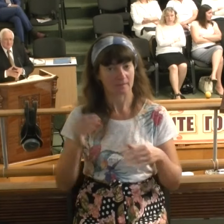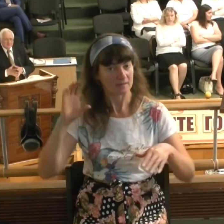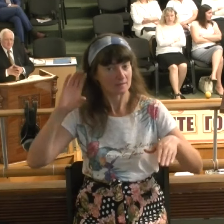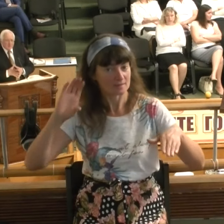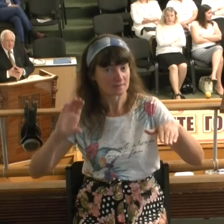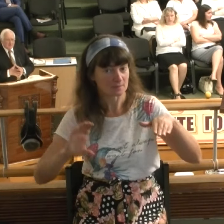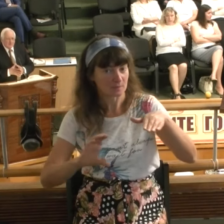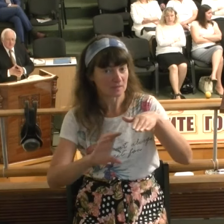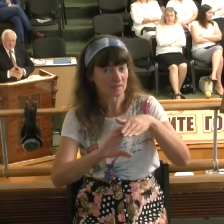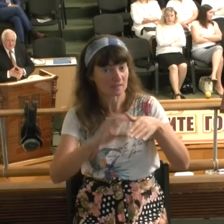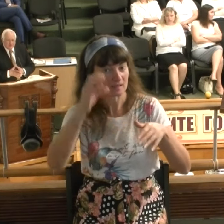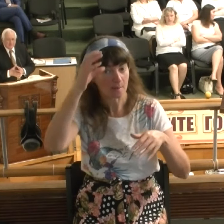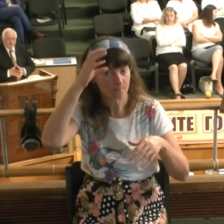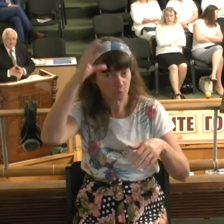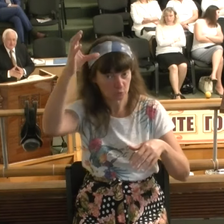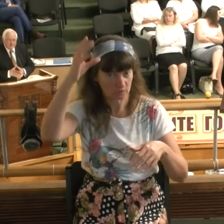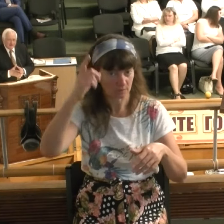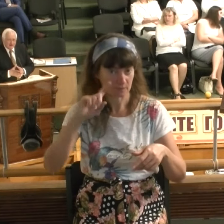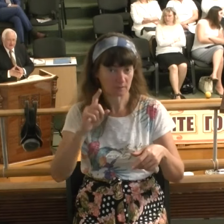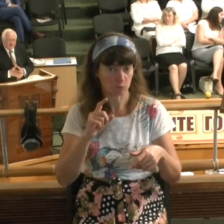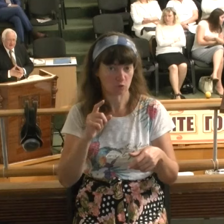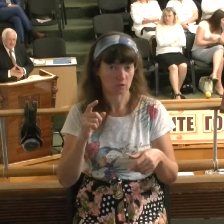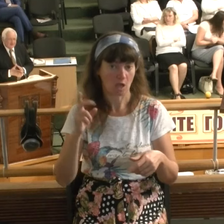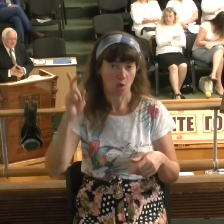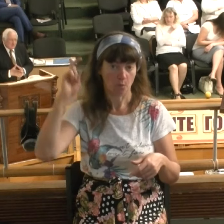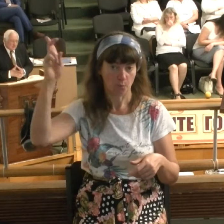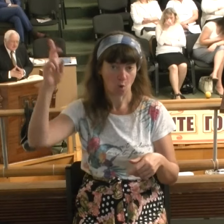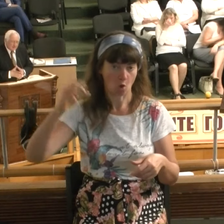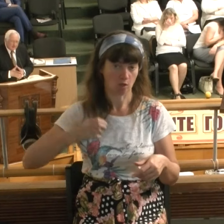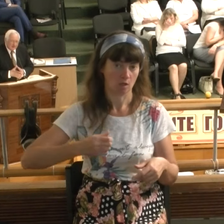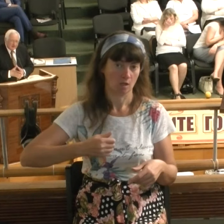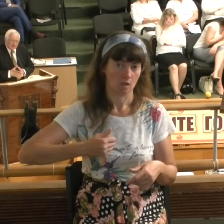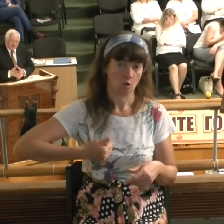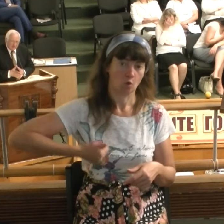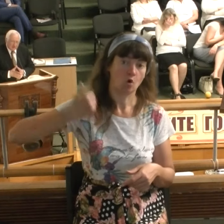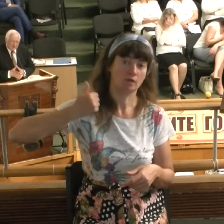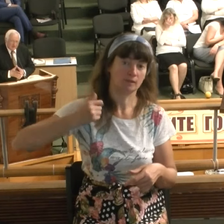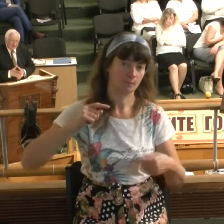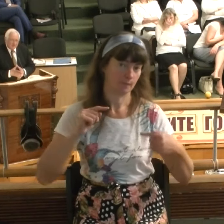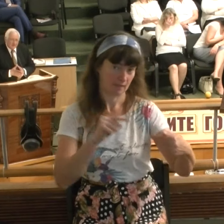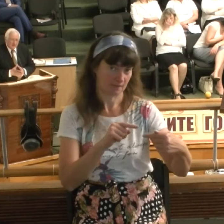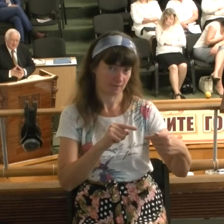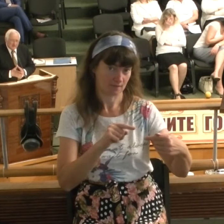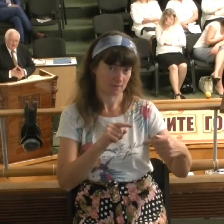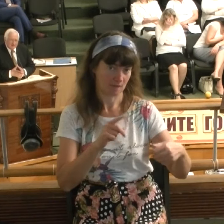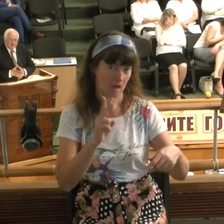смиренно мудрием, потому что Бог гордым противится, а смиренным дает